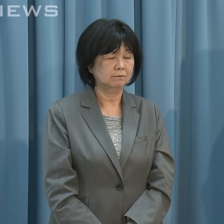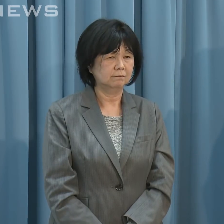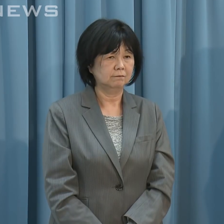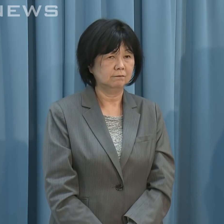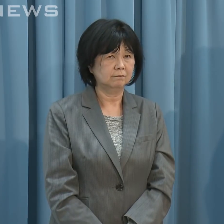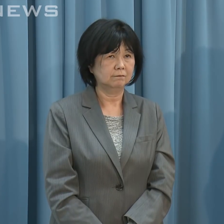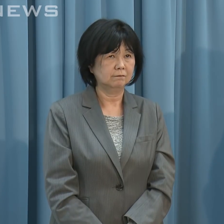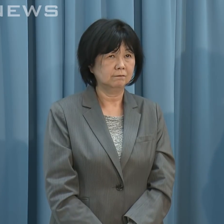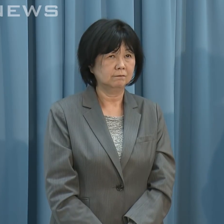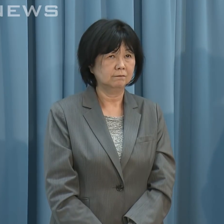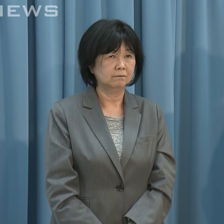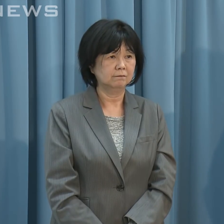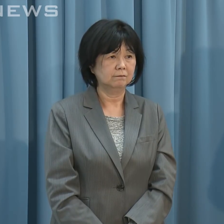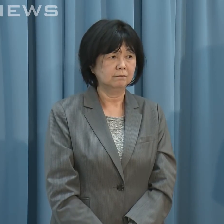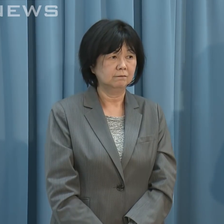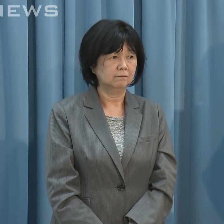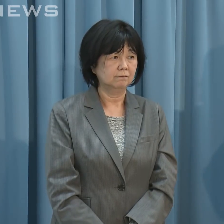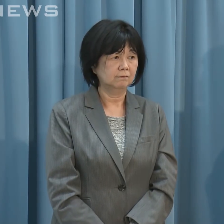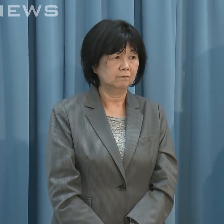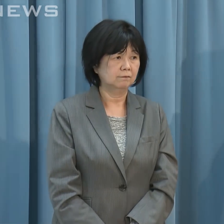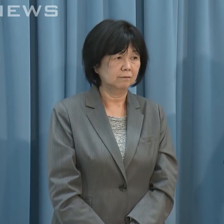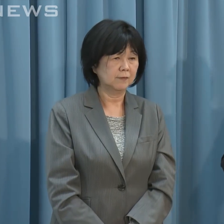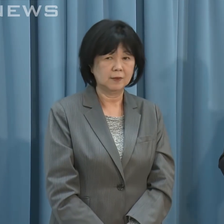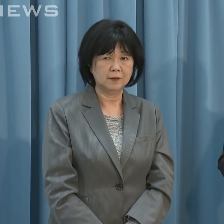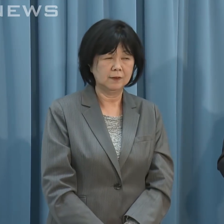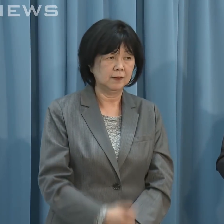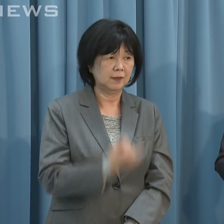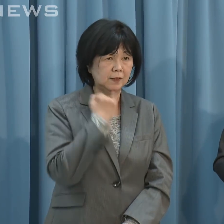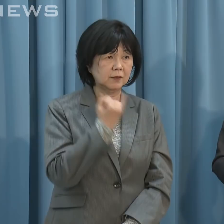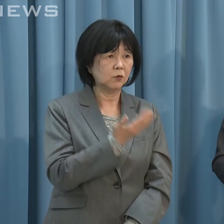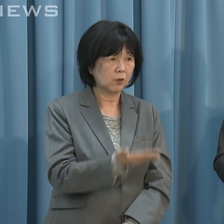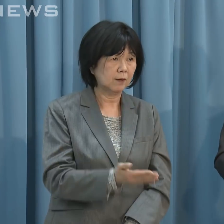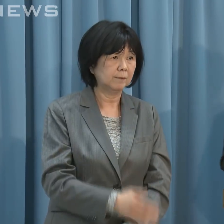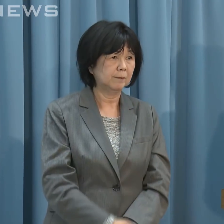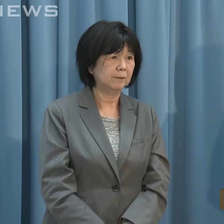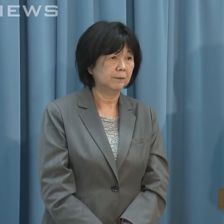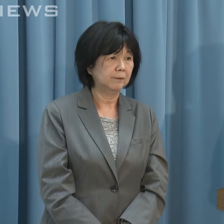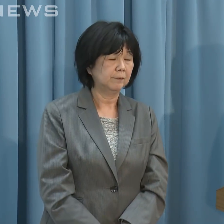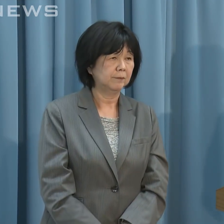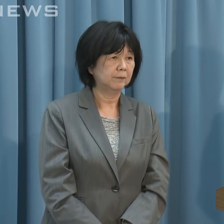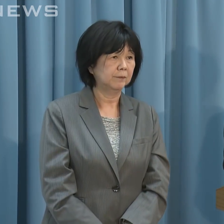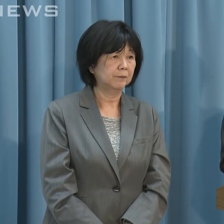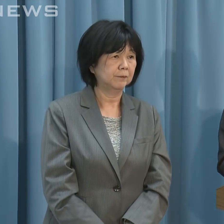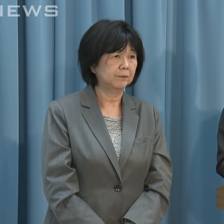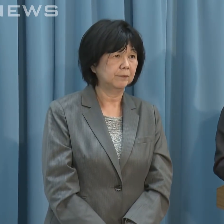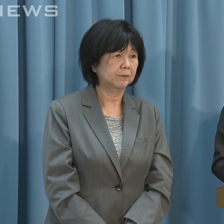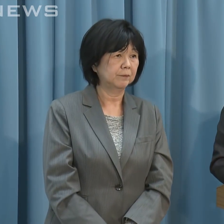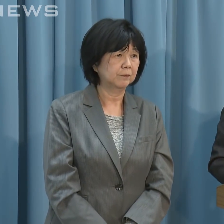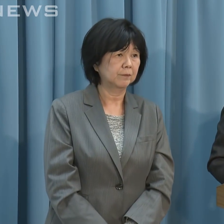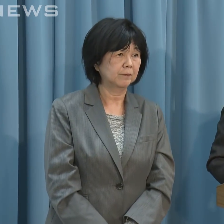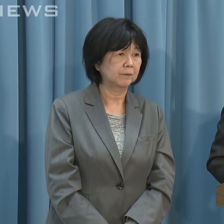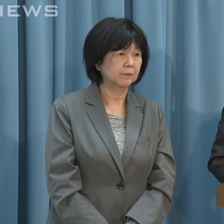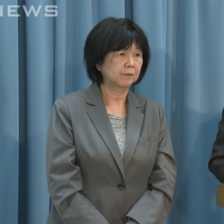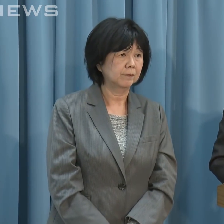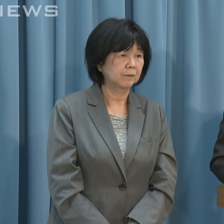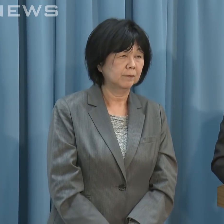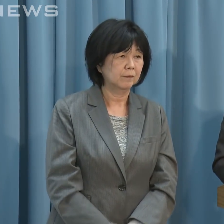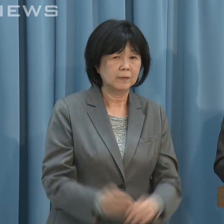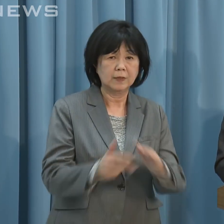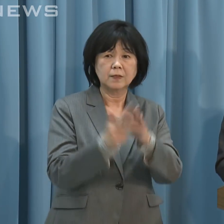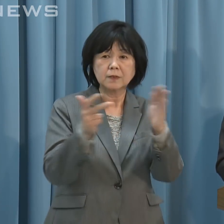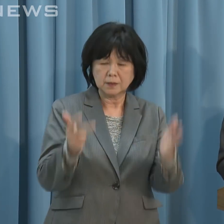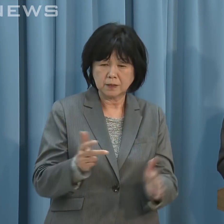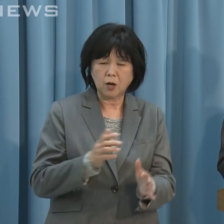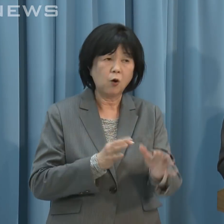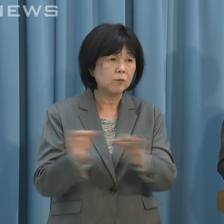いい、それじゃあ、よろしいですか。 あ、すみません、NHK の高橋です。 はい、 施設や店舗の